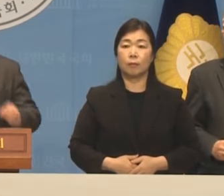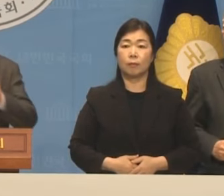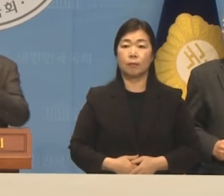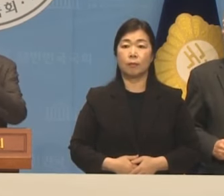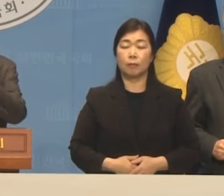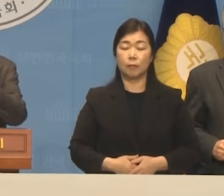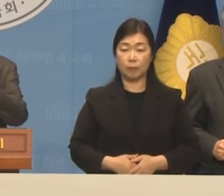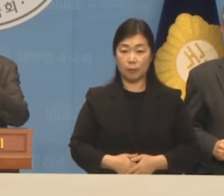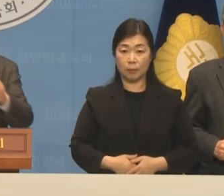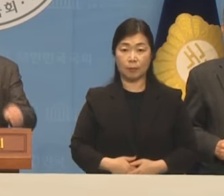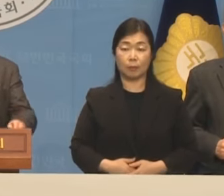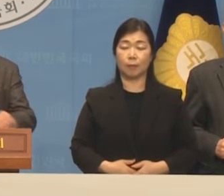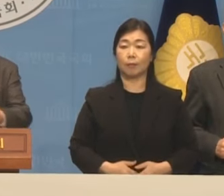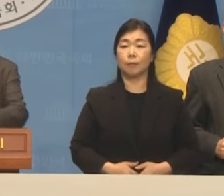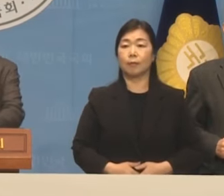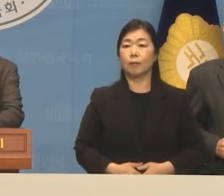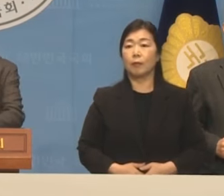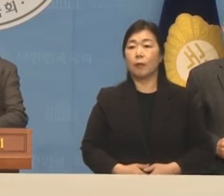예,